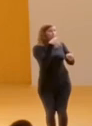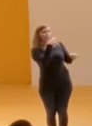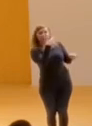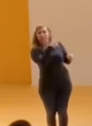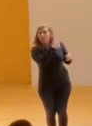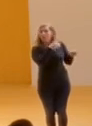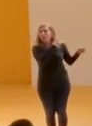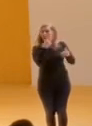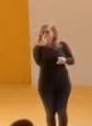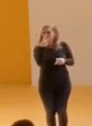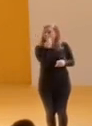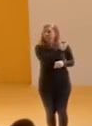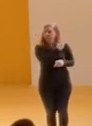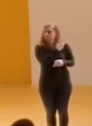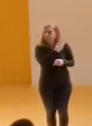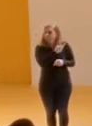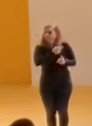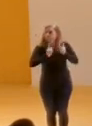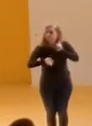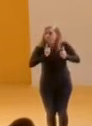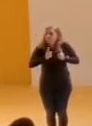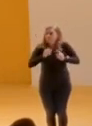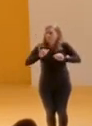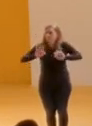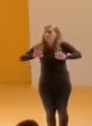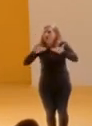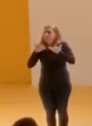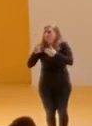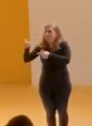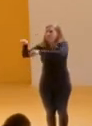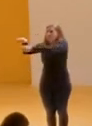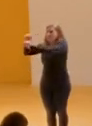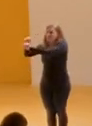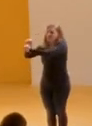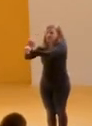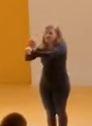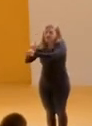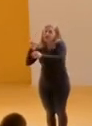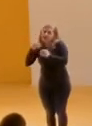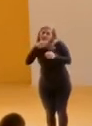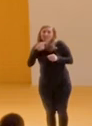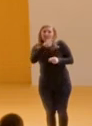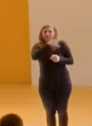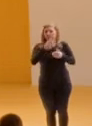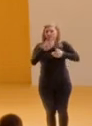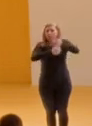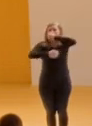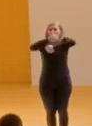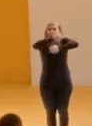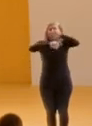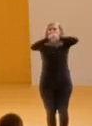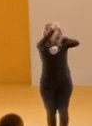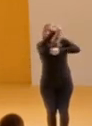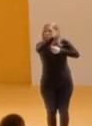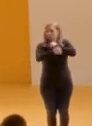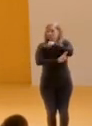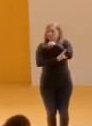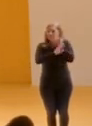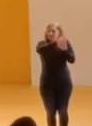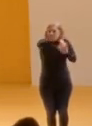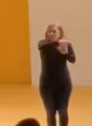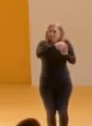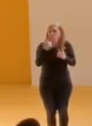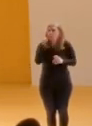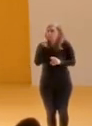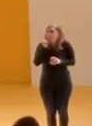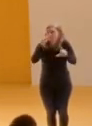i widzi że zdecydowanie szybciej i łatwiej zamiast polować będzie po prostu wejść na to drzewo i rękami wygrzebać miód który